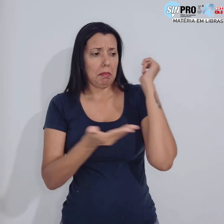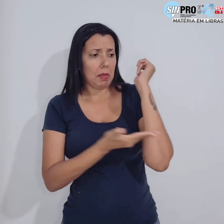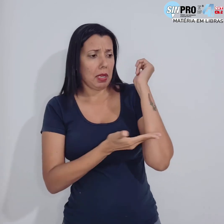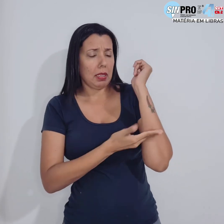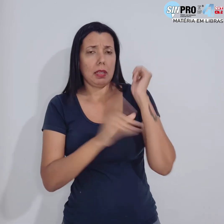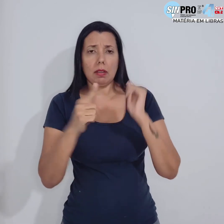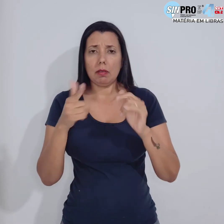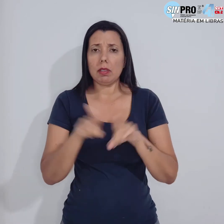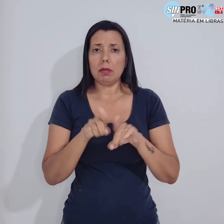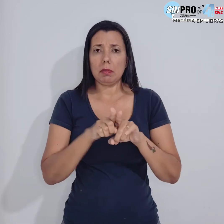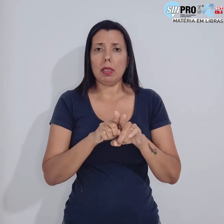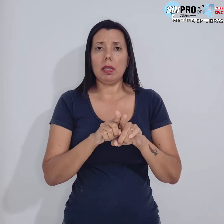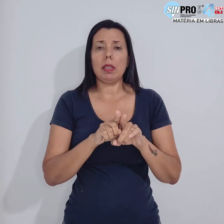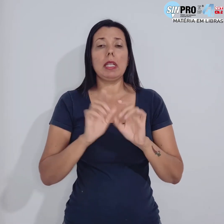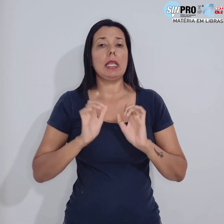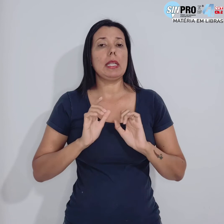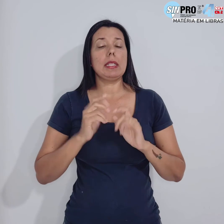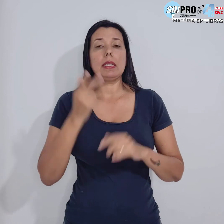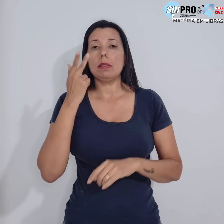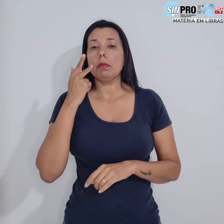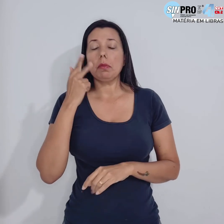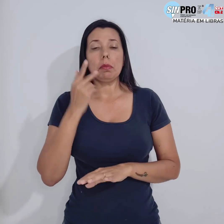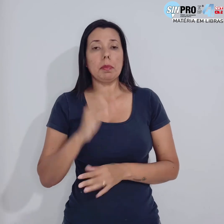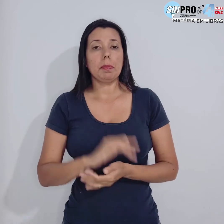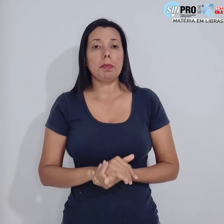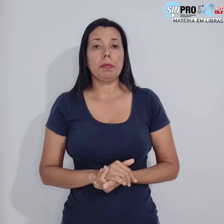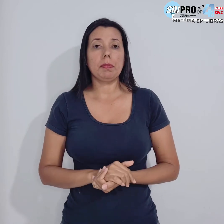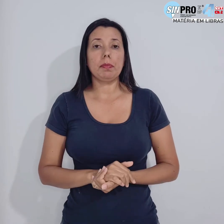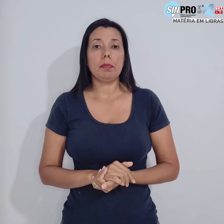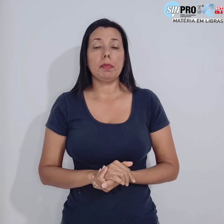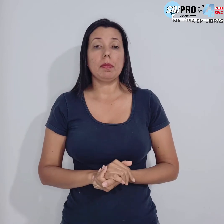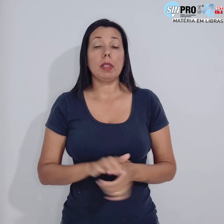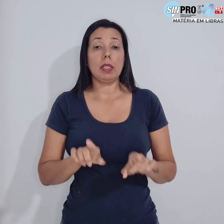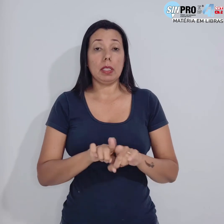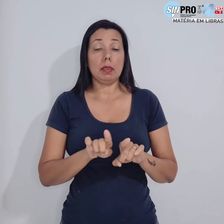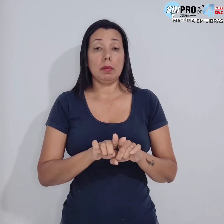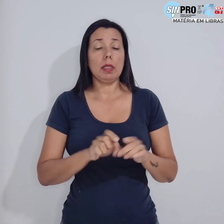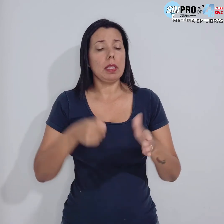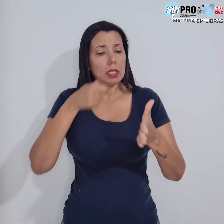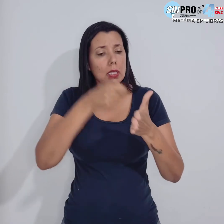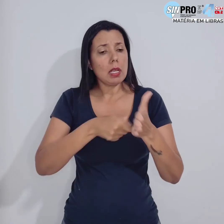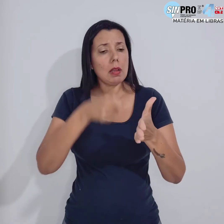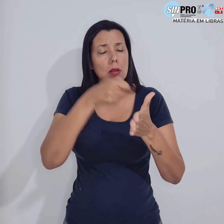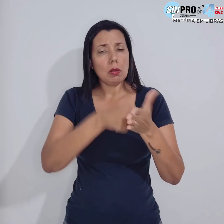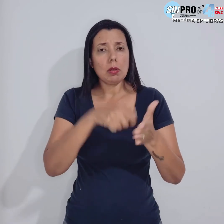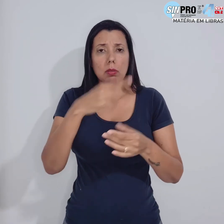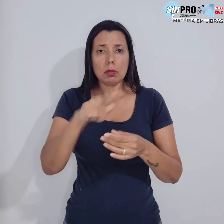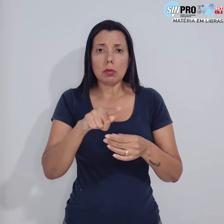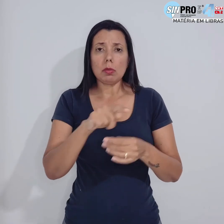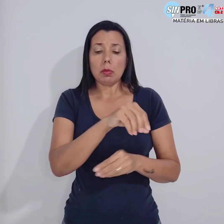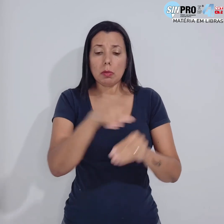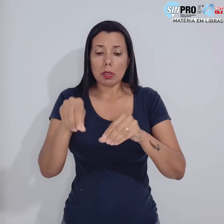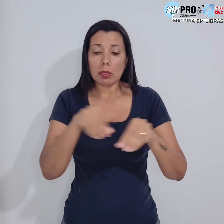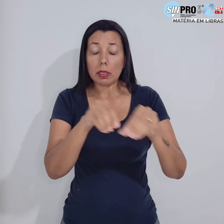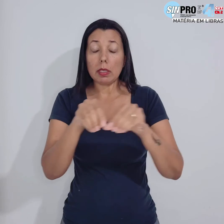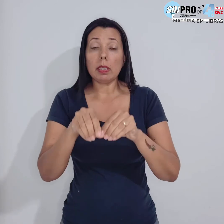em riquezas, quer seja na superfície, quer seja no subsolo. Quando temos estas riquezas